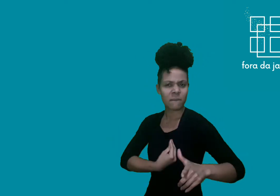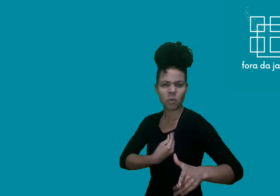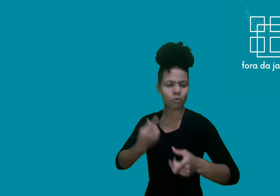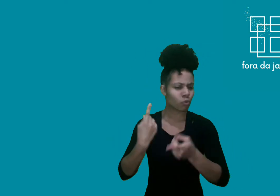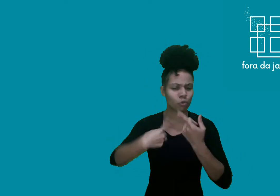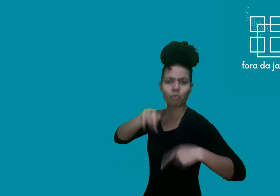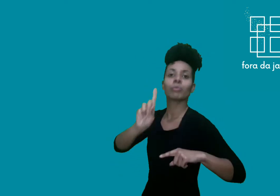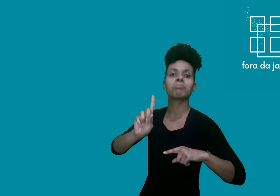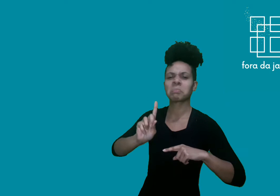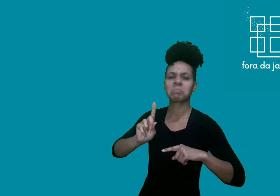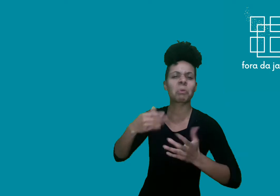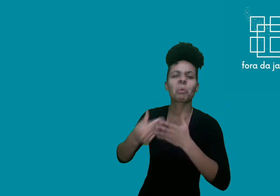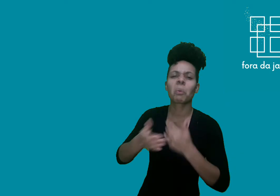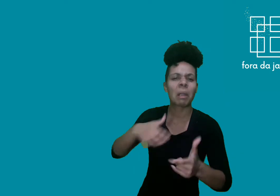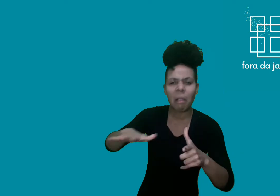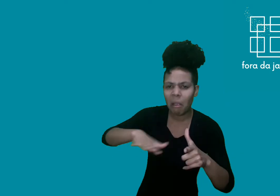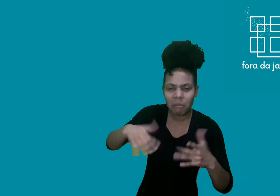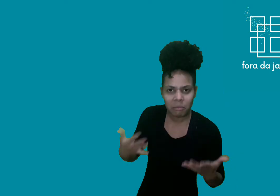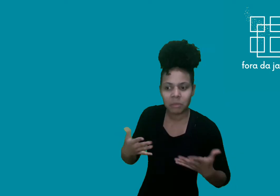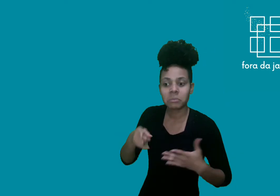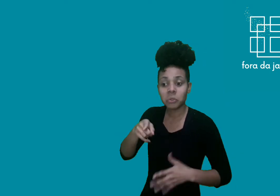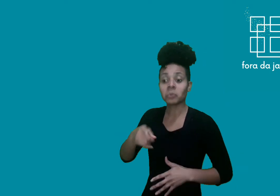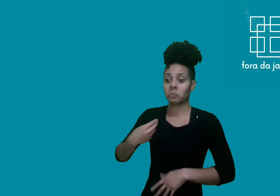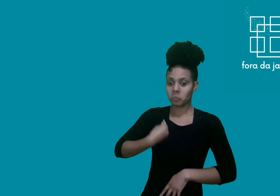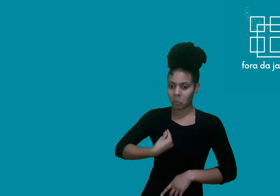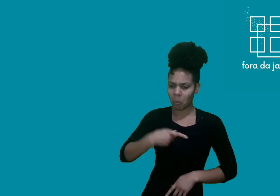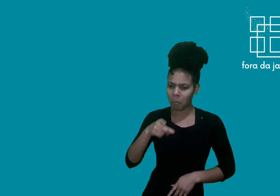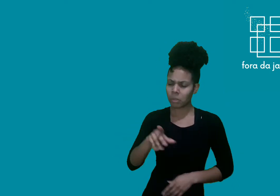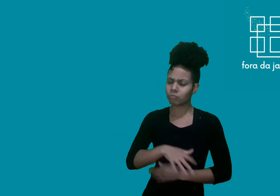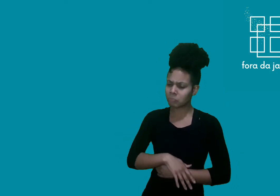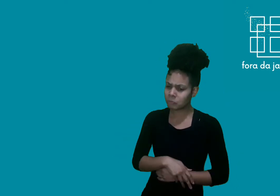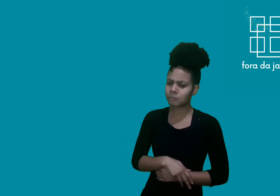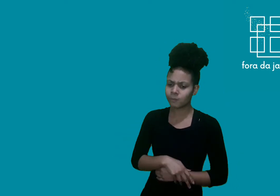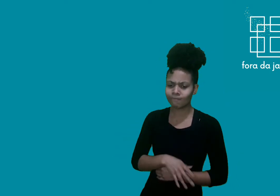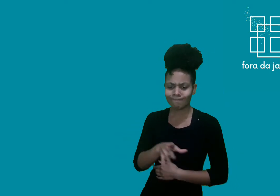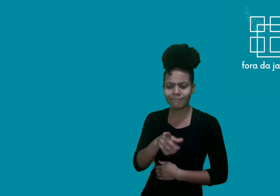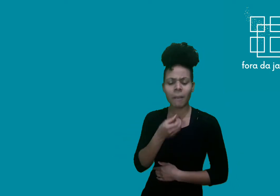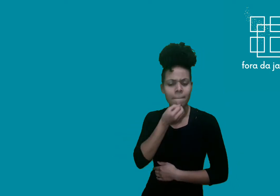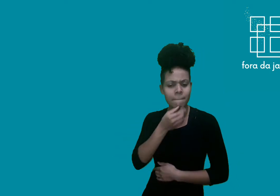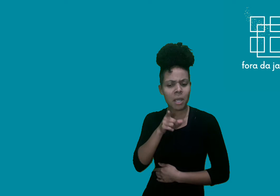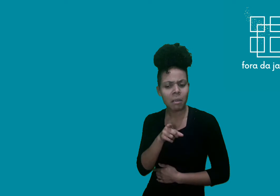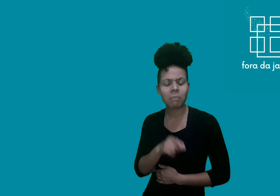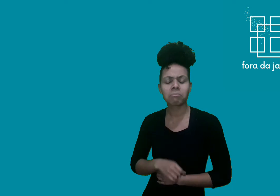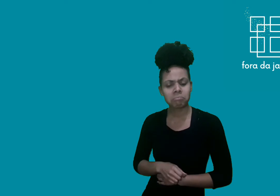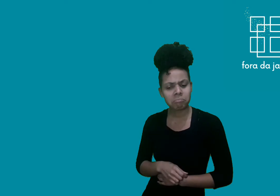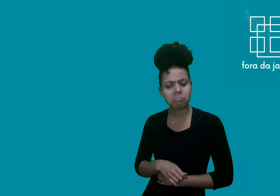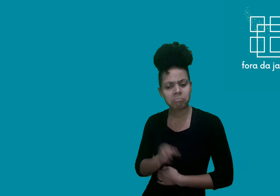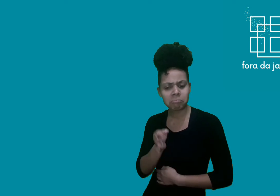mim e eu acho que é isso que eu tenho que seguir para realmente fazer algo impactante, ou sei lá, só fazer o que os outros querem de